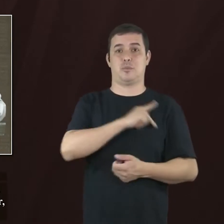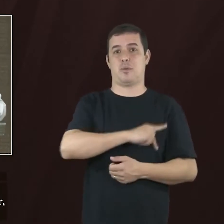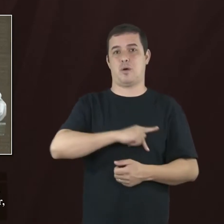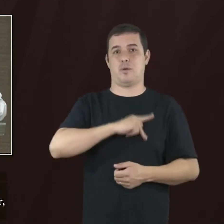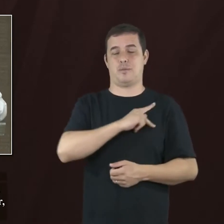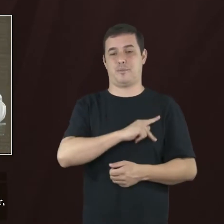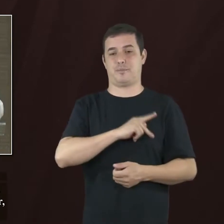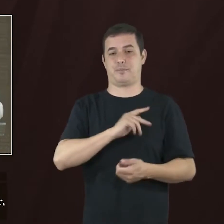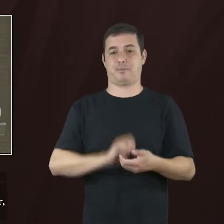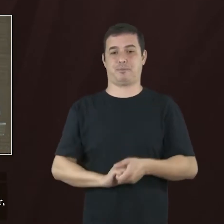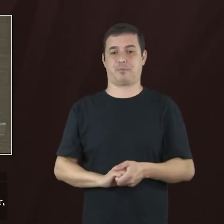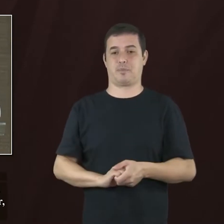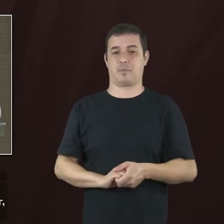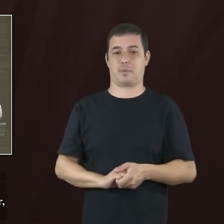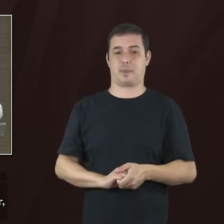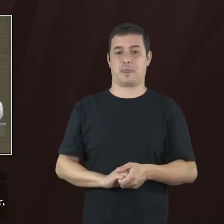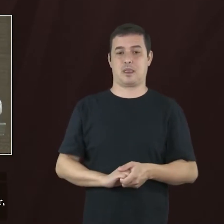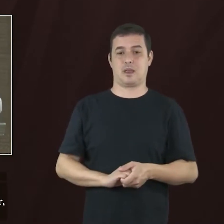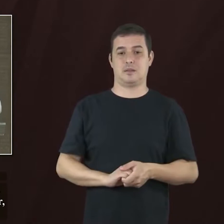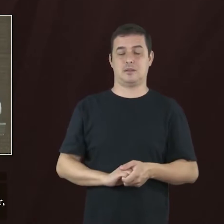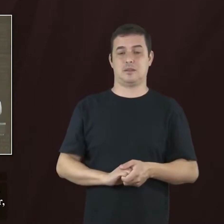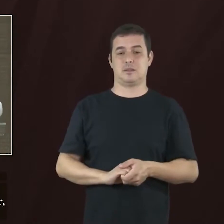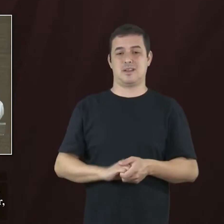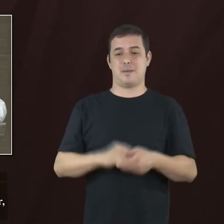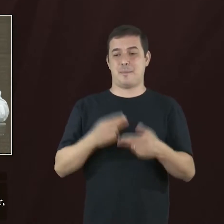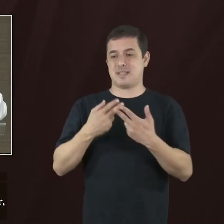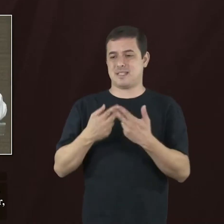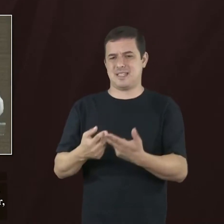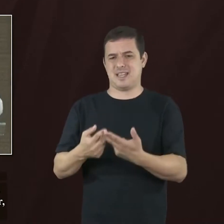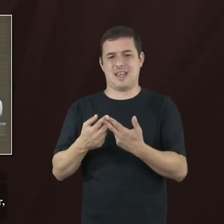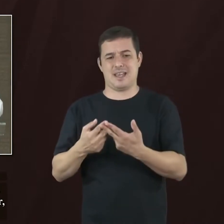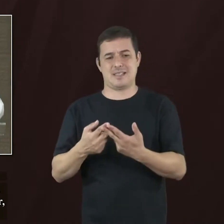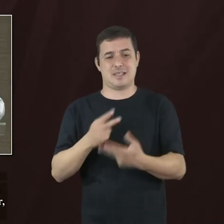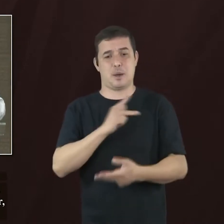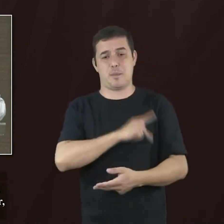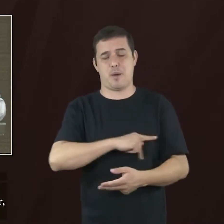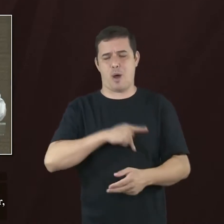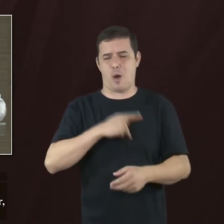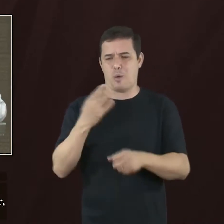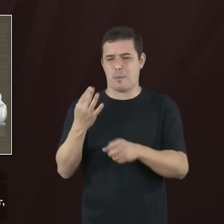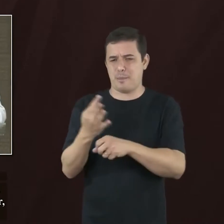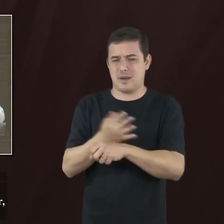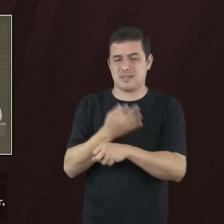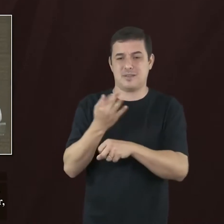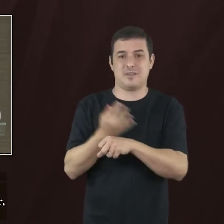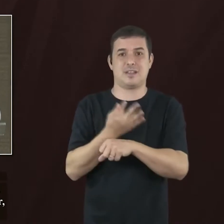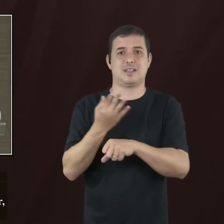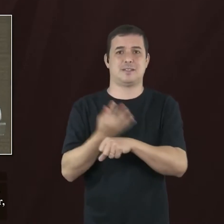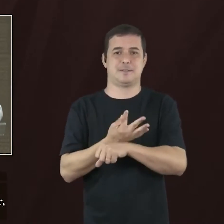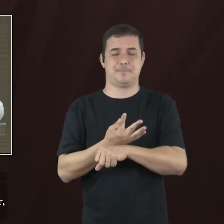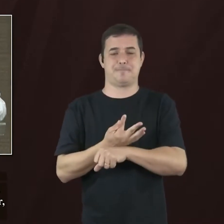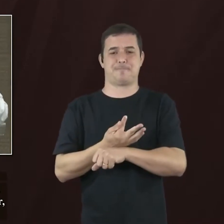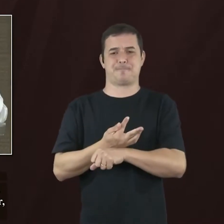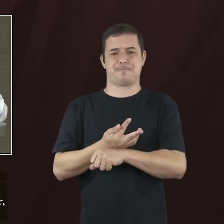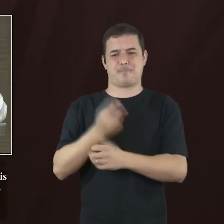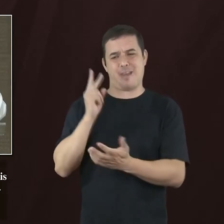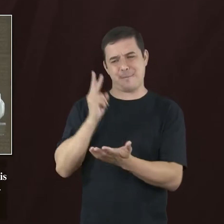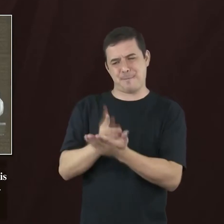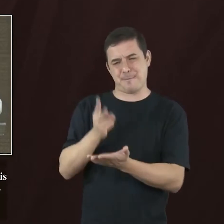Paulo, a longanimidade, o seu amor, a sua perseverança, até mesmo as